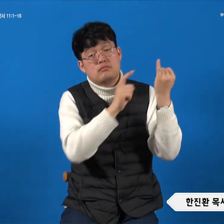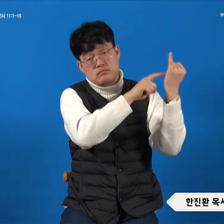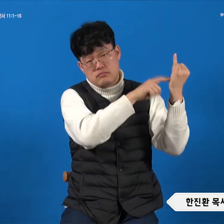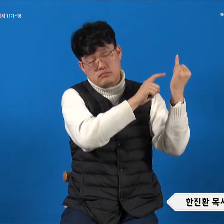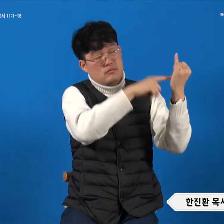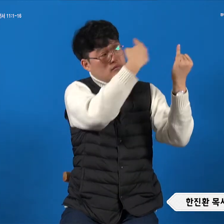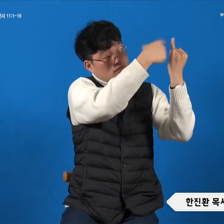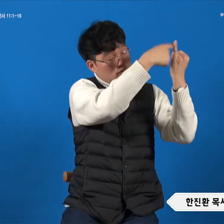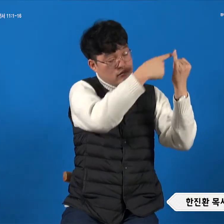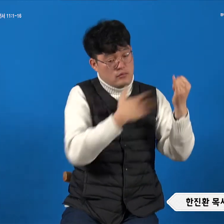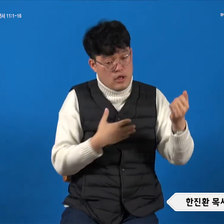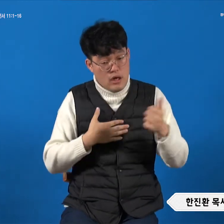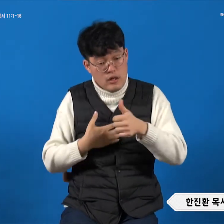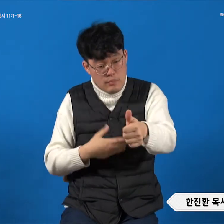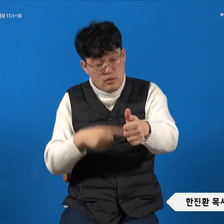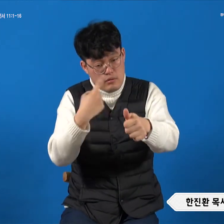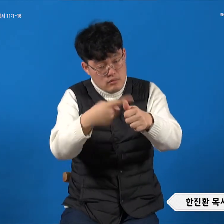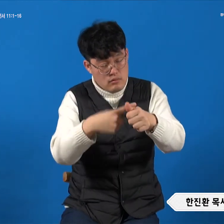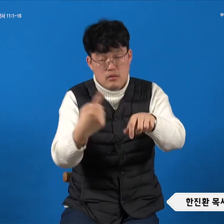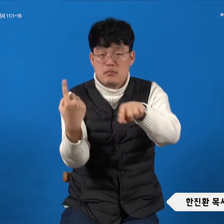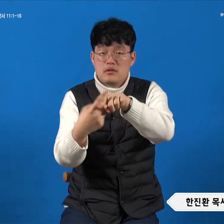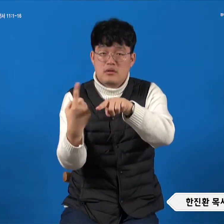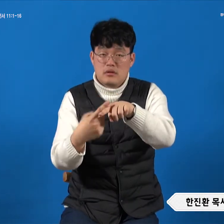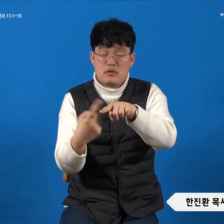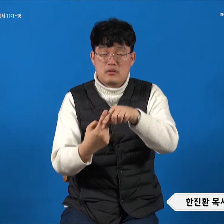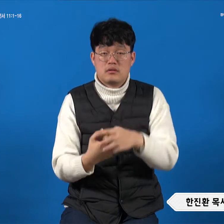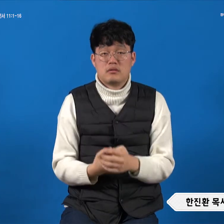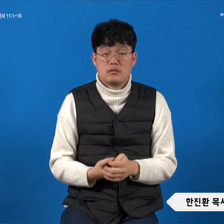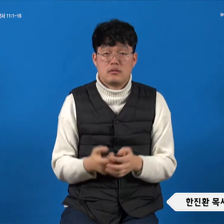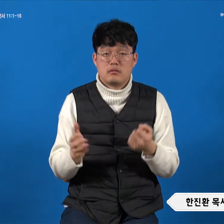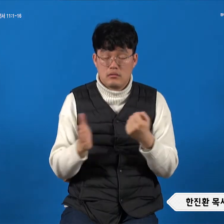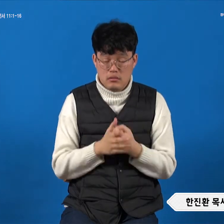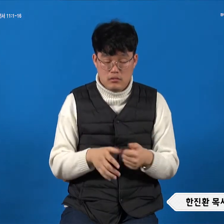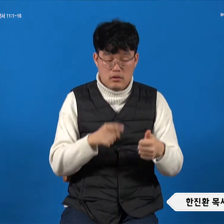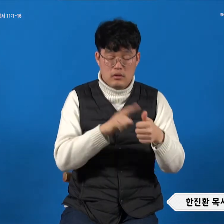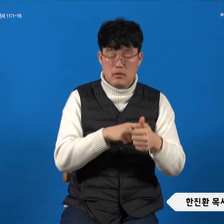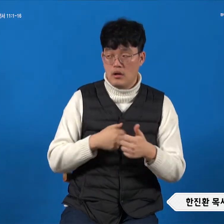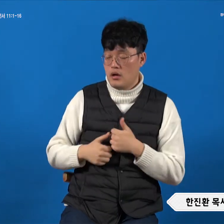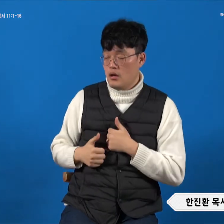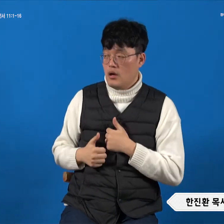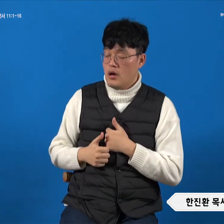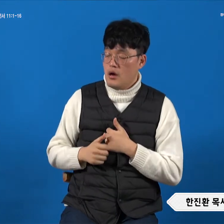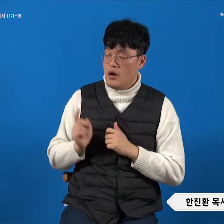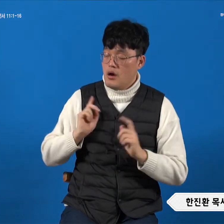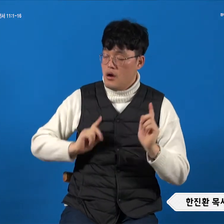것은 남편을 비난하는 것입니다. 그러니까 남자들이 못 견뎌하는 것은 당연합니다.